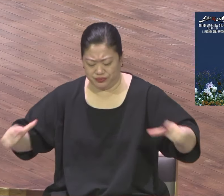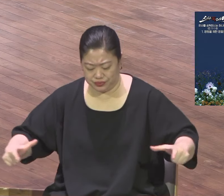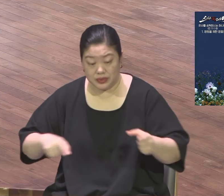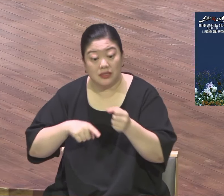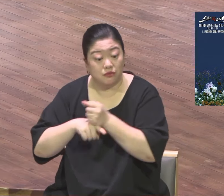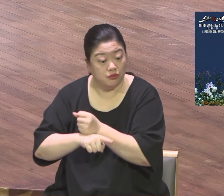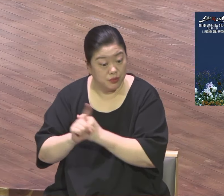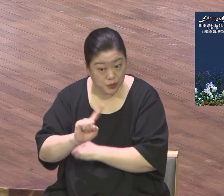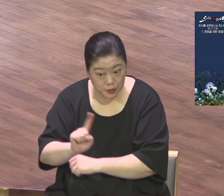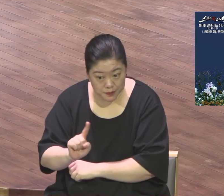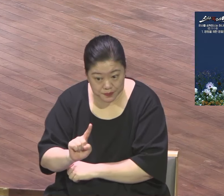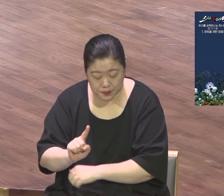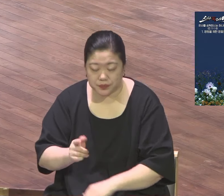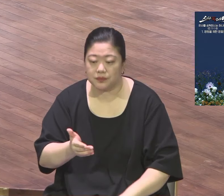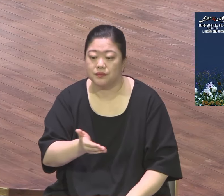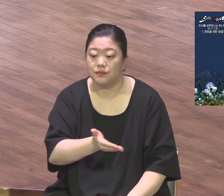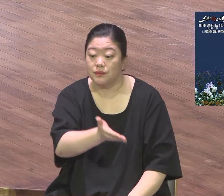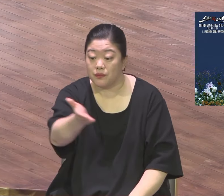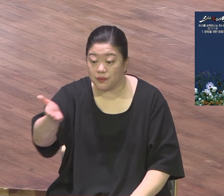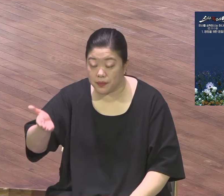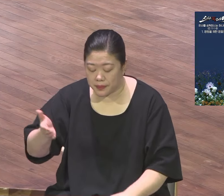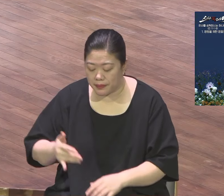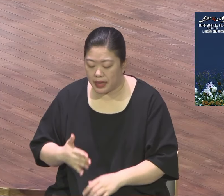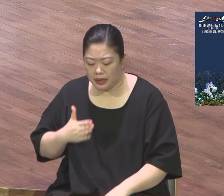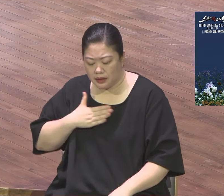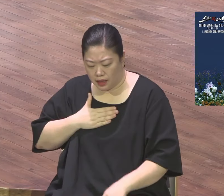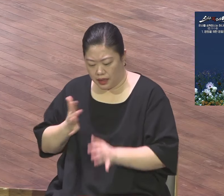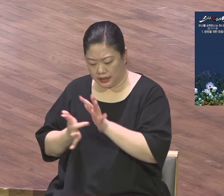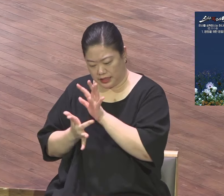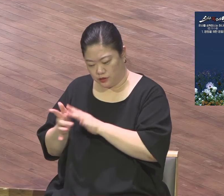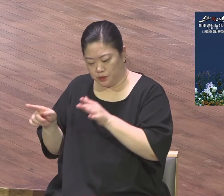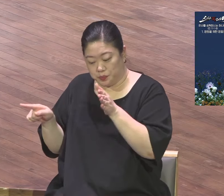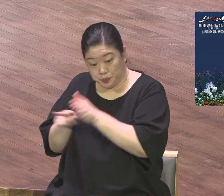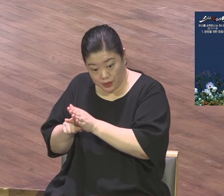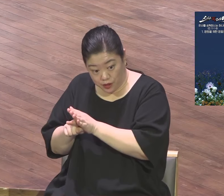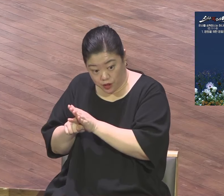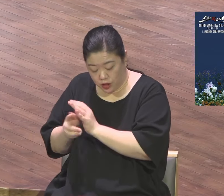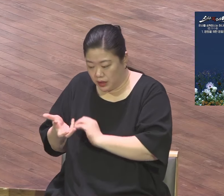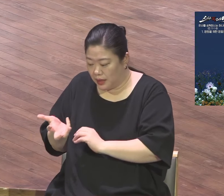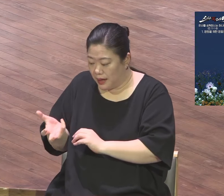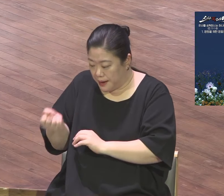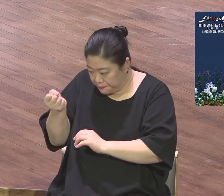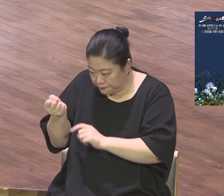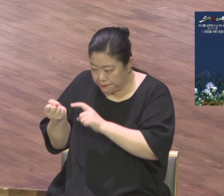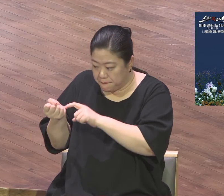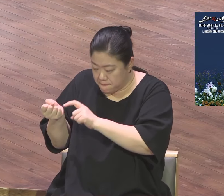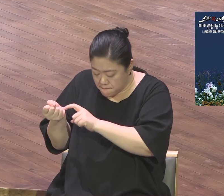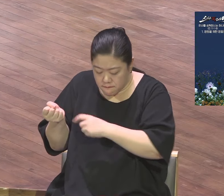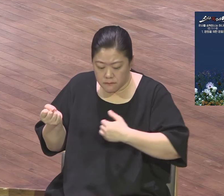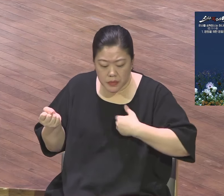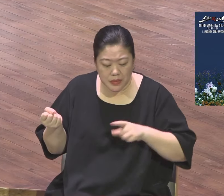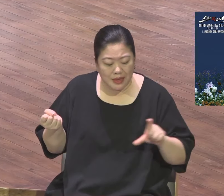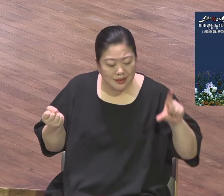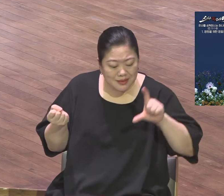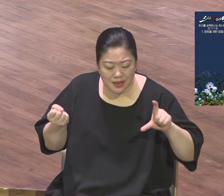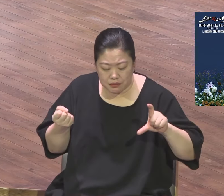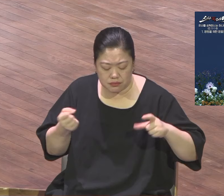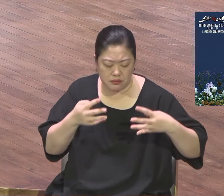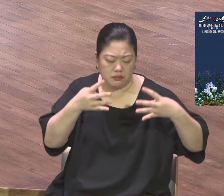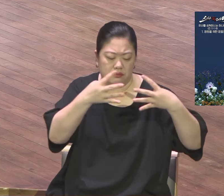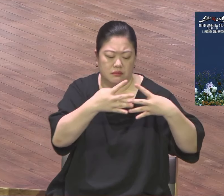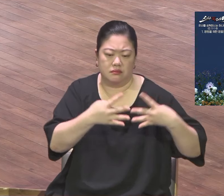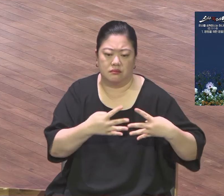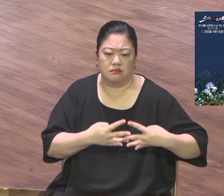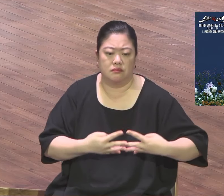여러분에게 주어진 영적 열쇠가 진짜 삶의 현장에서 열리는가